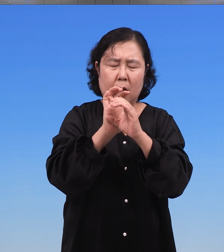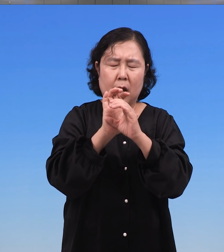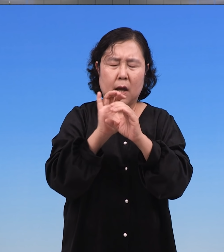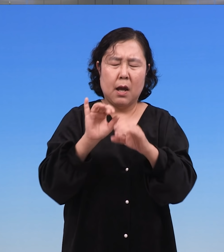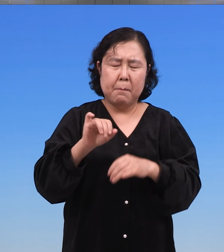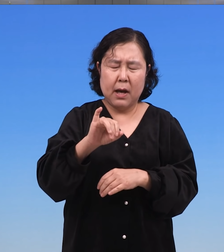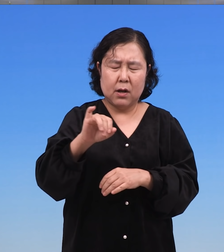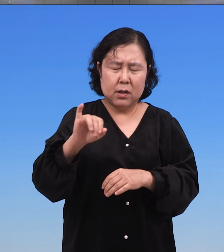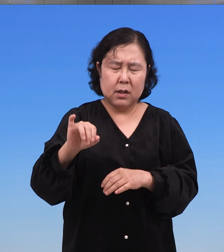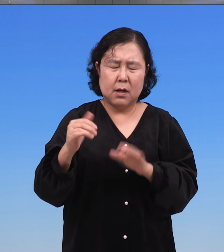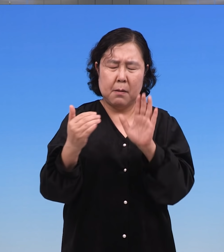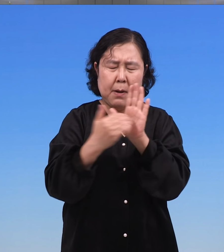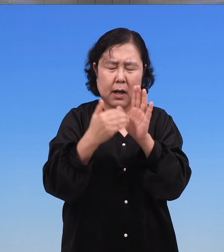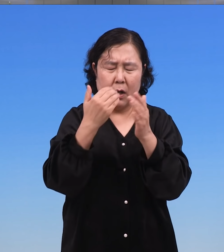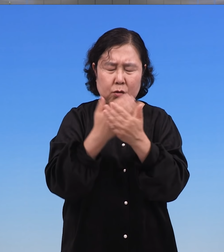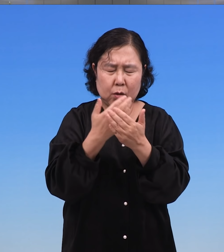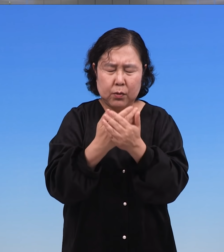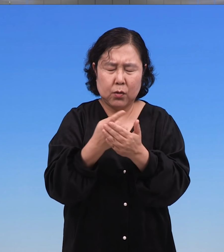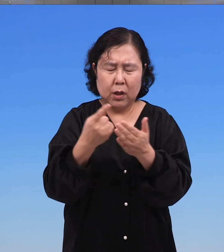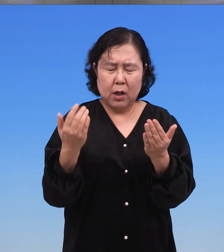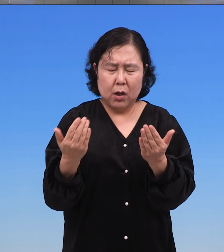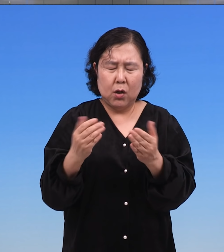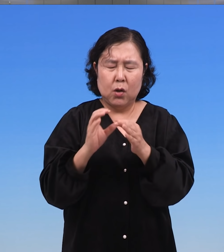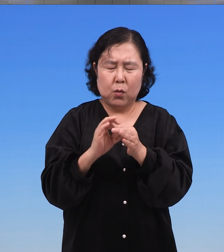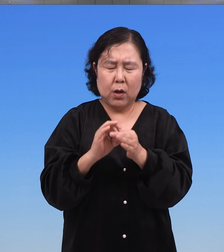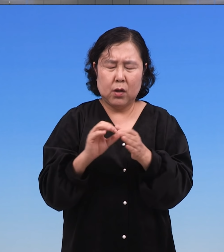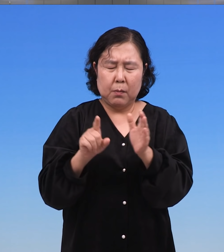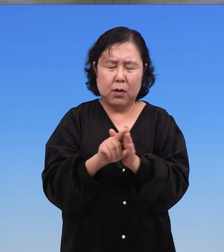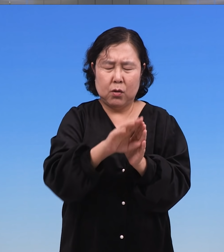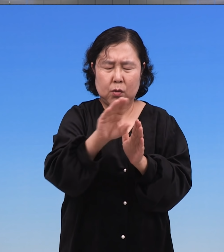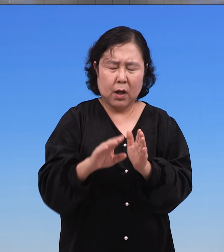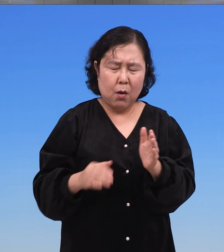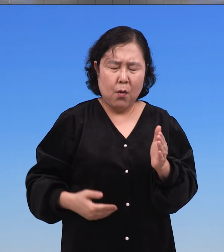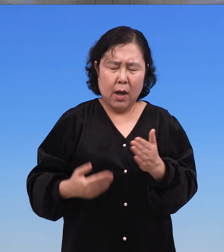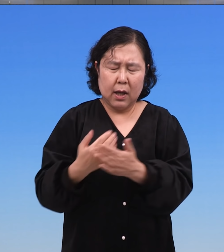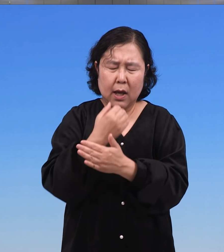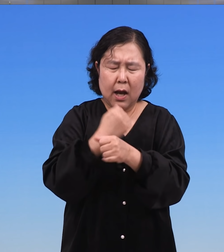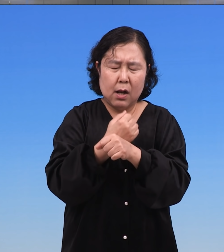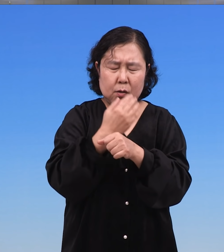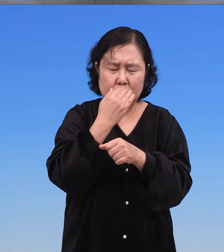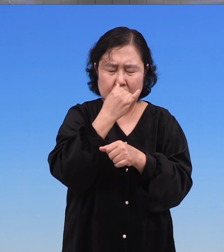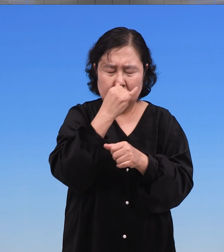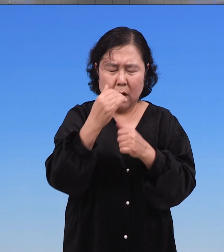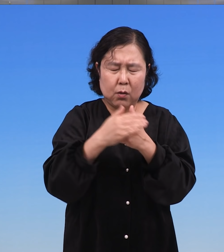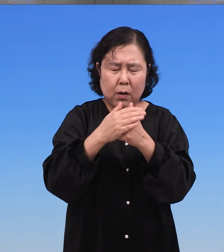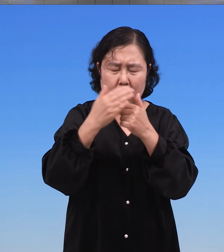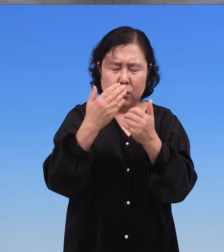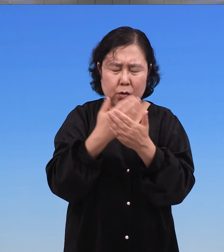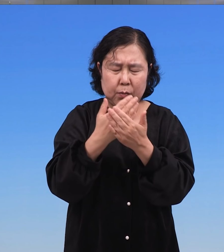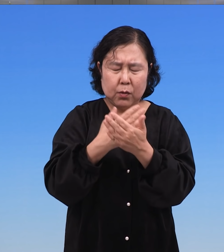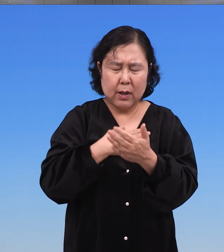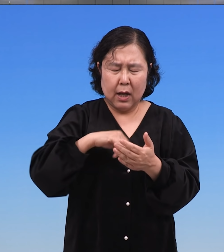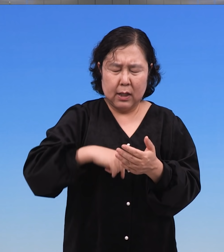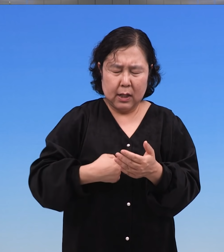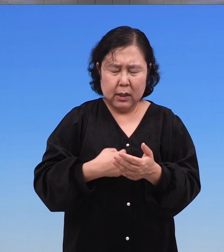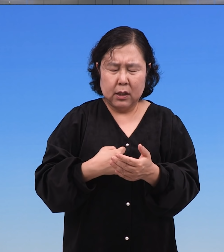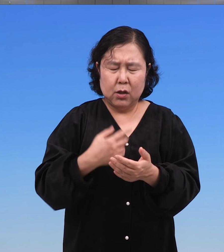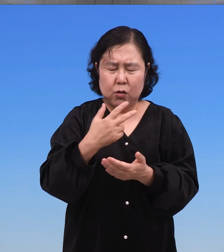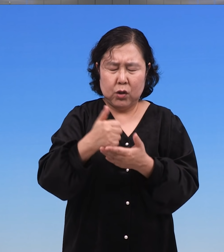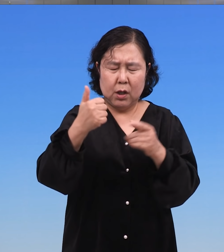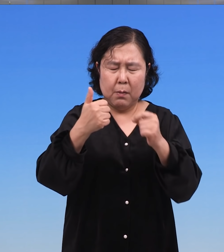확산을 막아주시고 하나님 이 일을 통하여 믿는 우리들이 회개하는 자리로 다른 그 누구를 지적하는 것이 아니라 바로